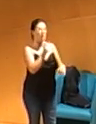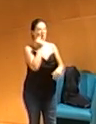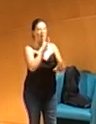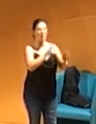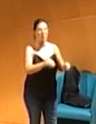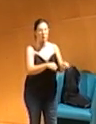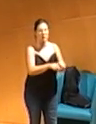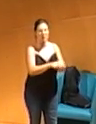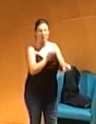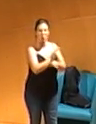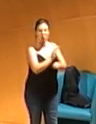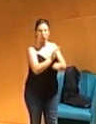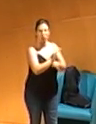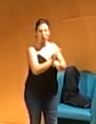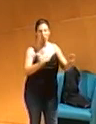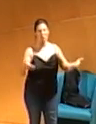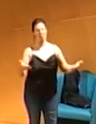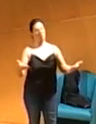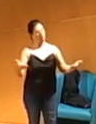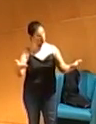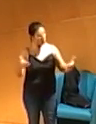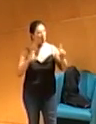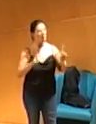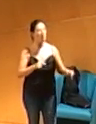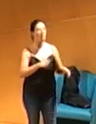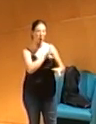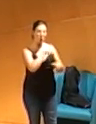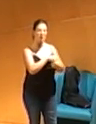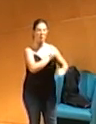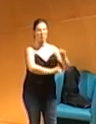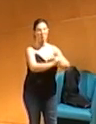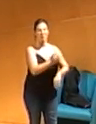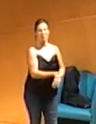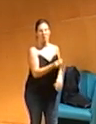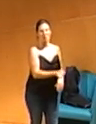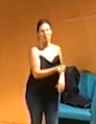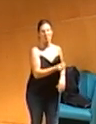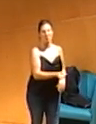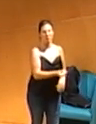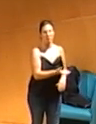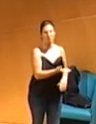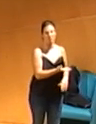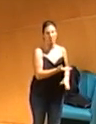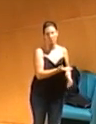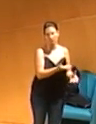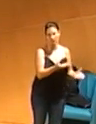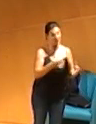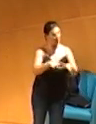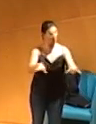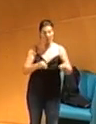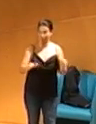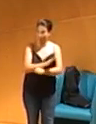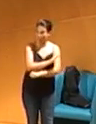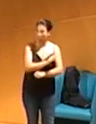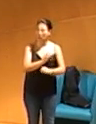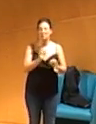d'hommes aussi, dans le cadre de ce livre, on s'aperçoive que c'est toute une famille qui est en mission,